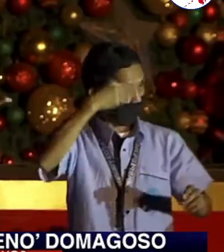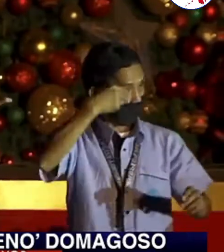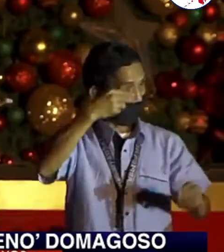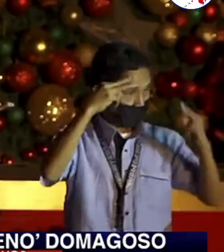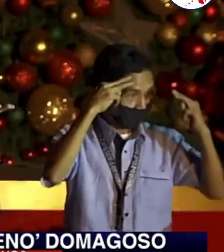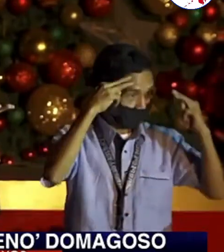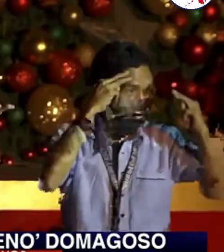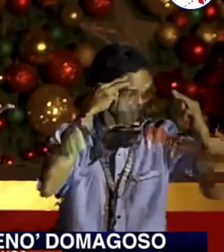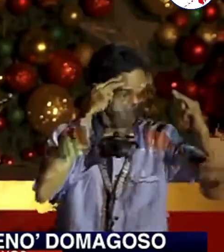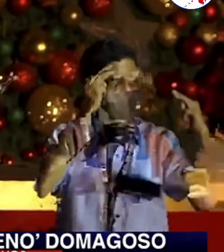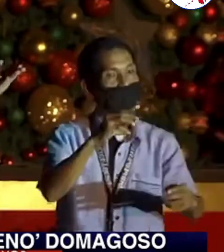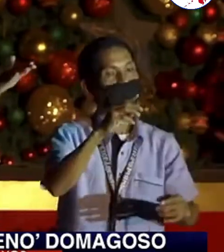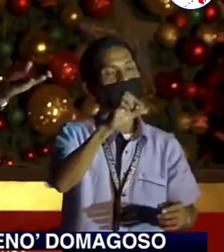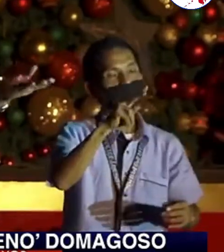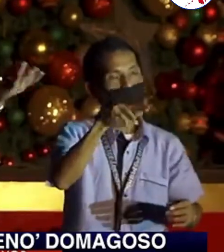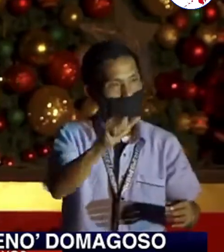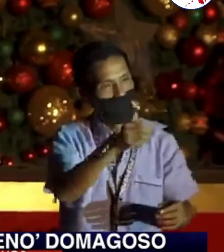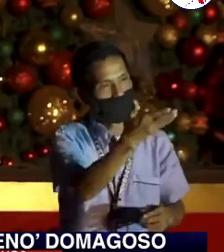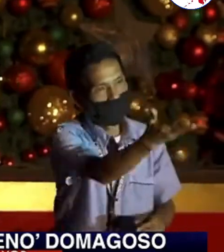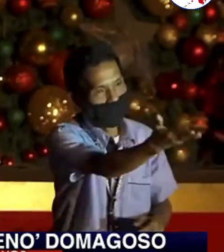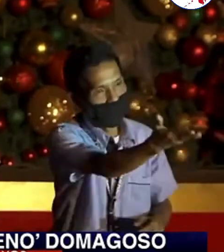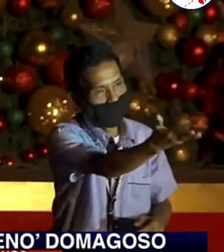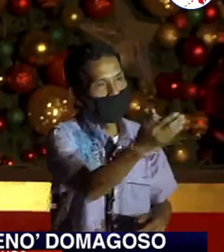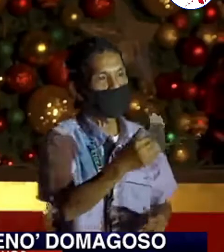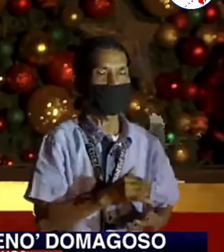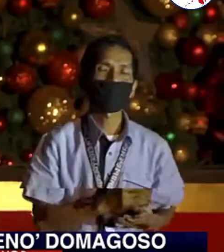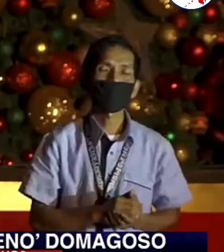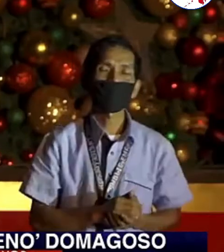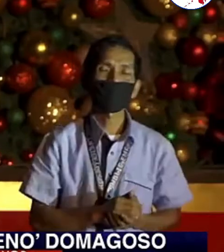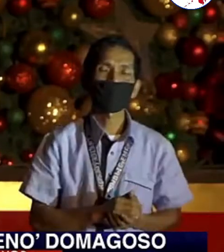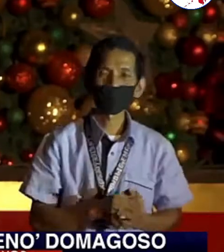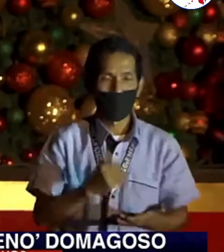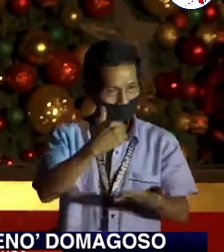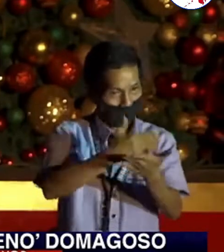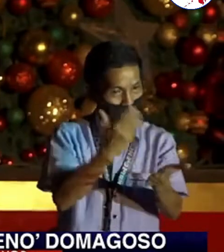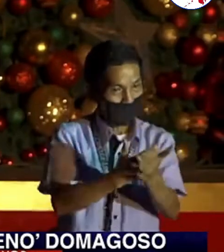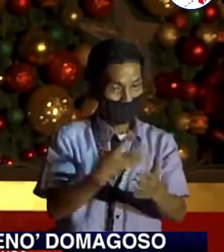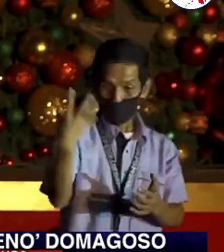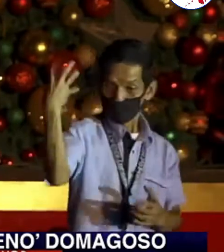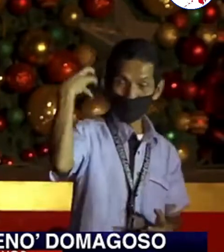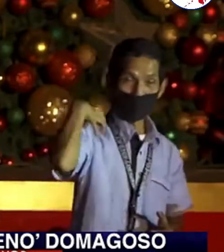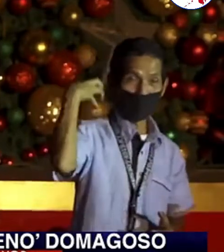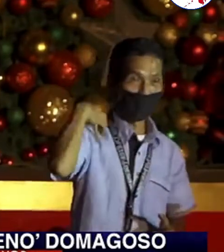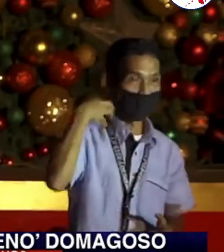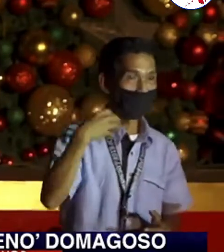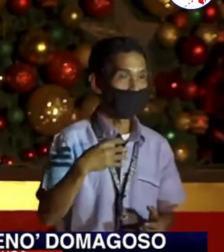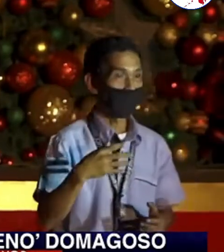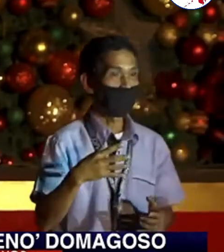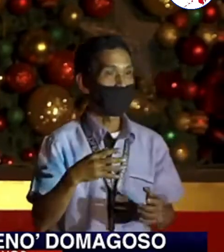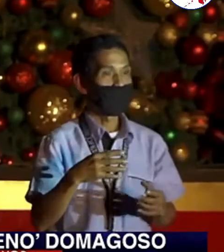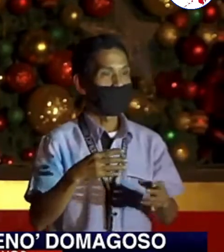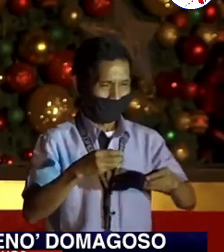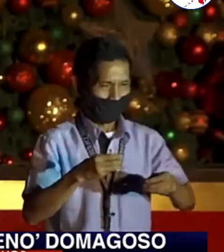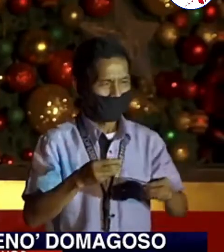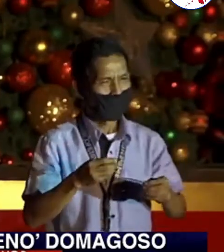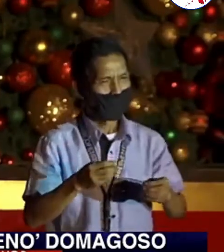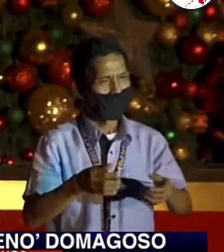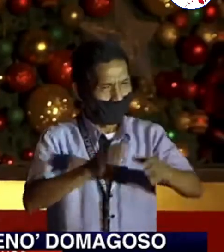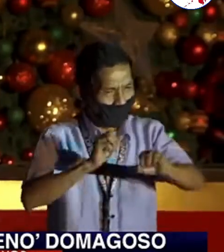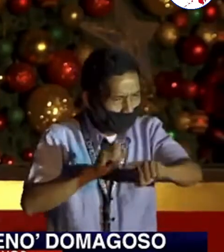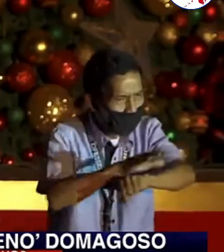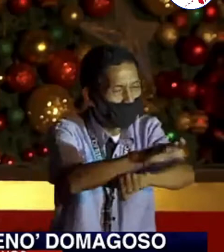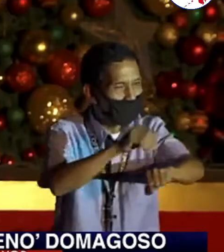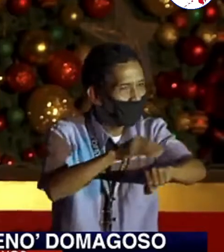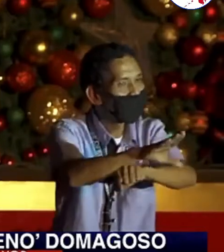Mayor, Honey, at ni Budget Officer, at sabay konsulta kay Treasurer